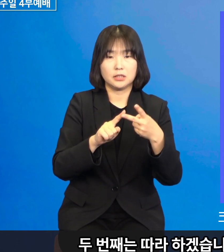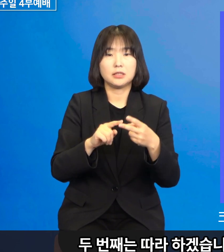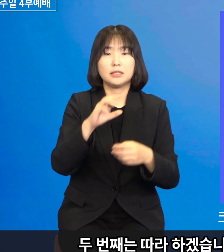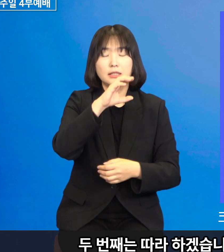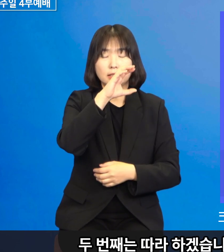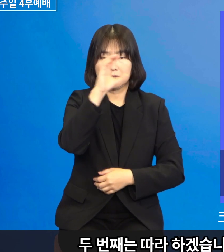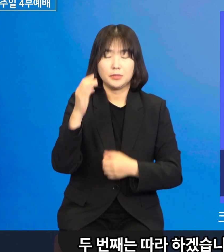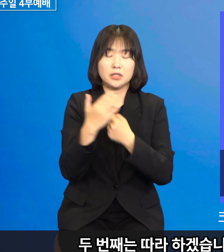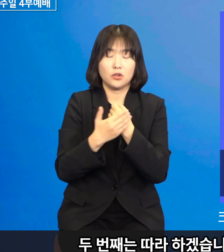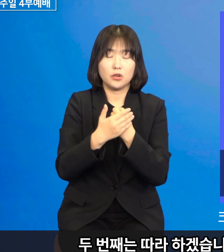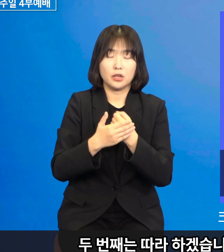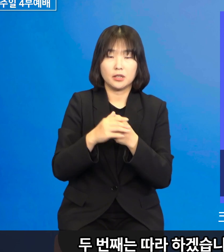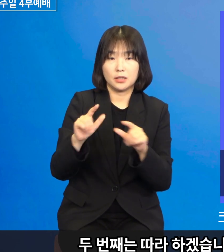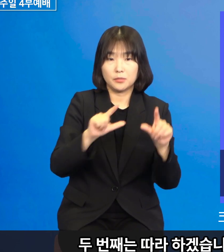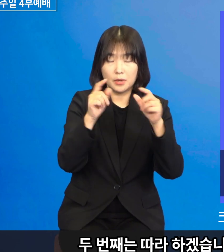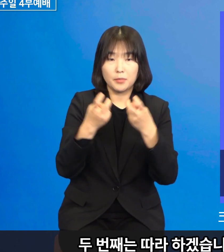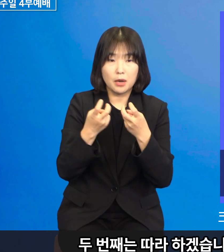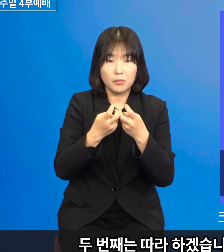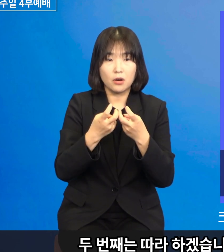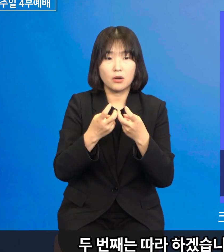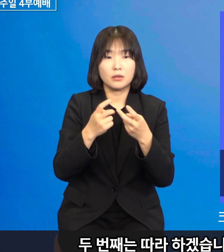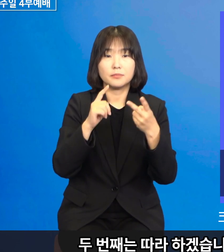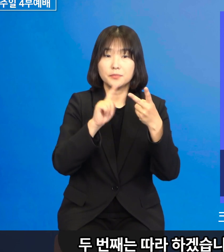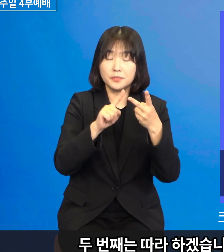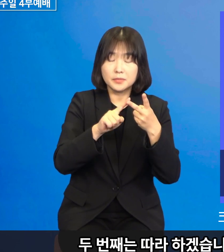두 번째는 따라하겠습니다. 생각하라.